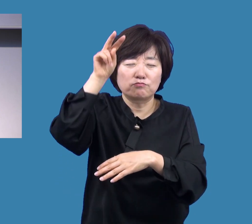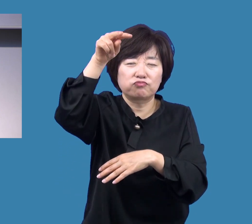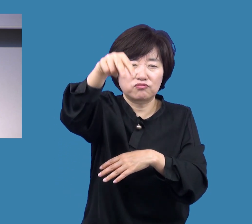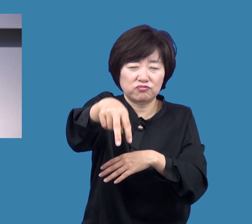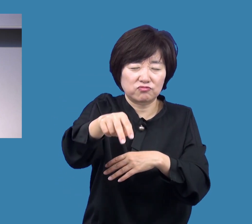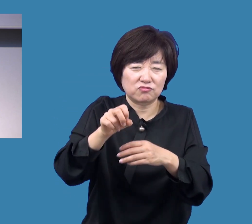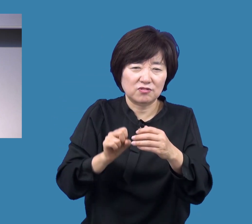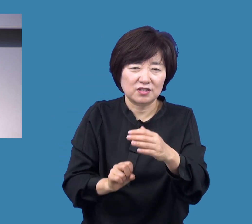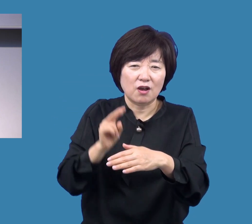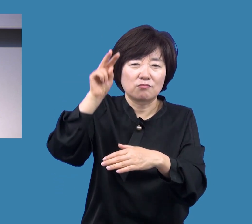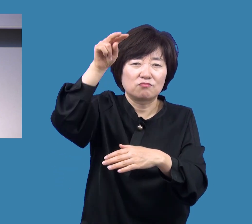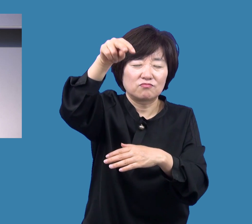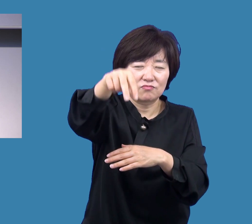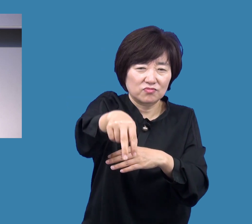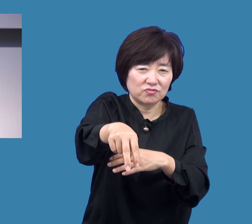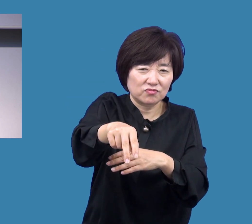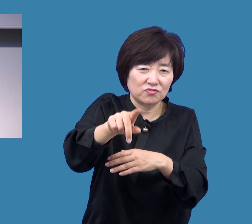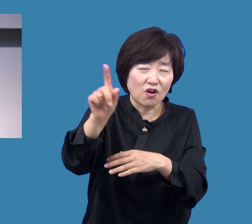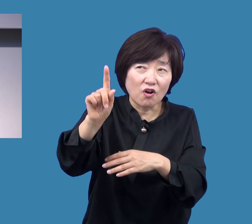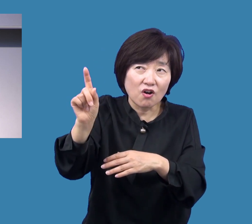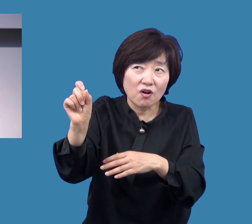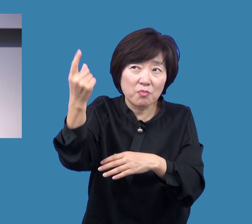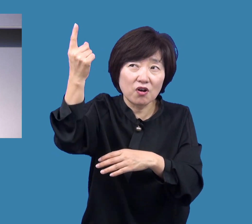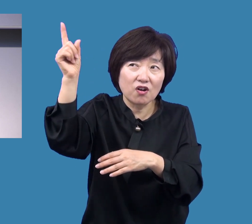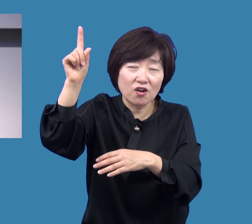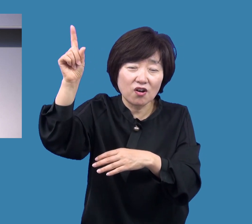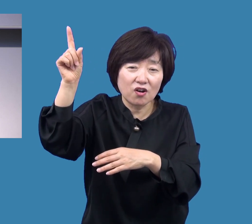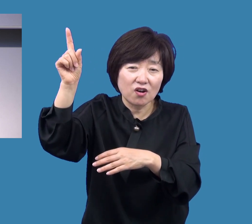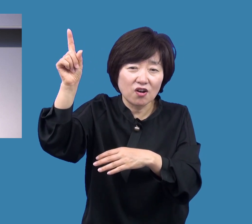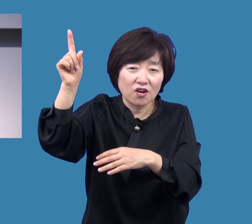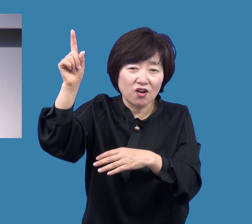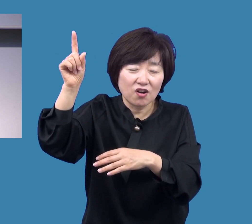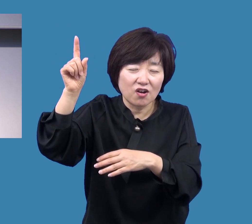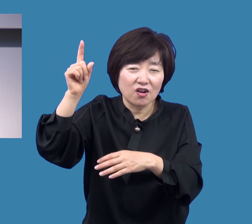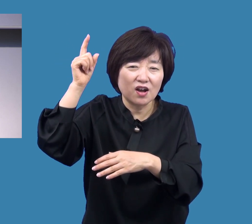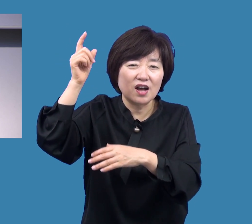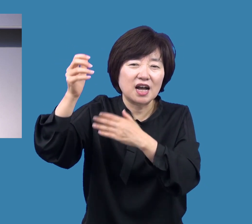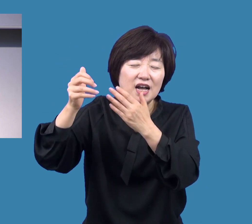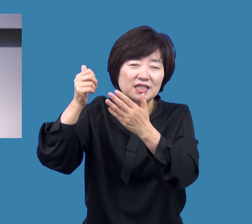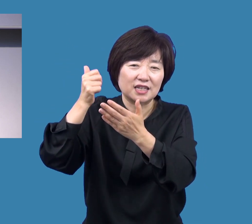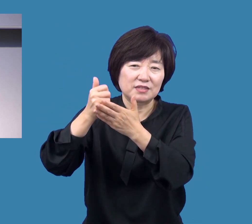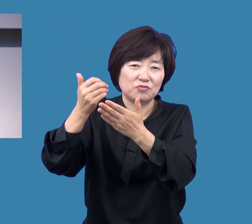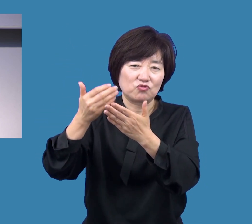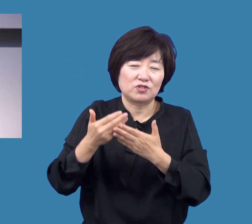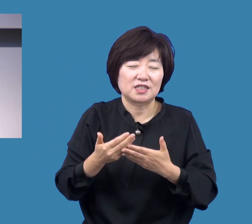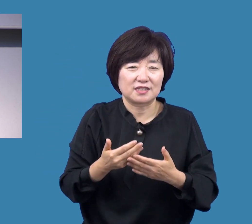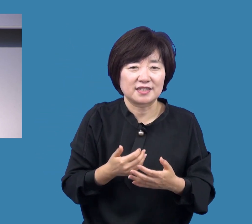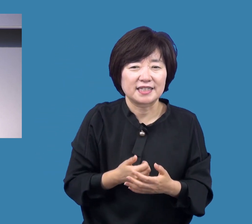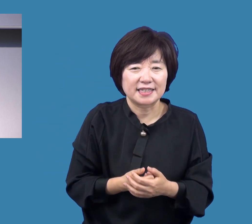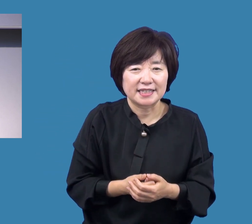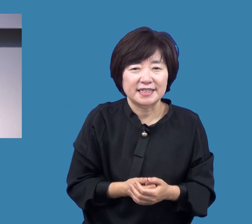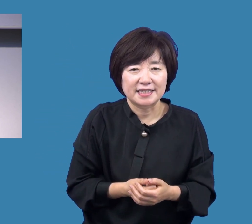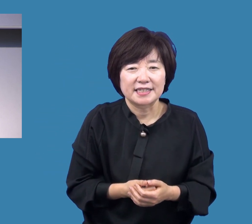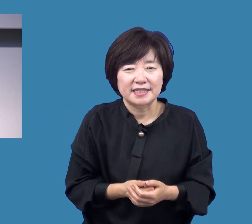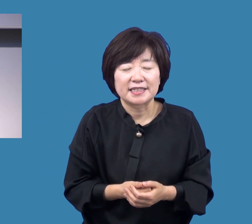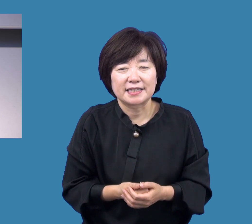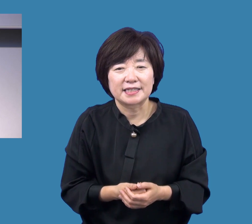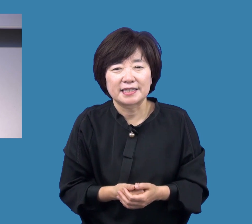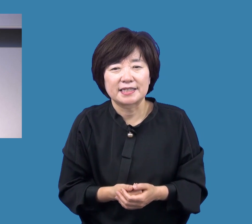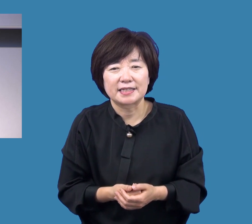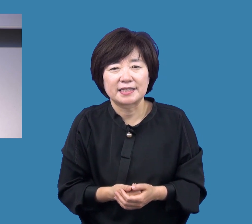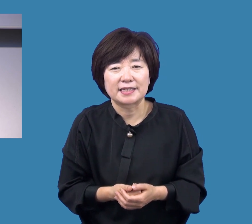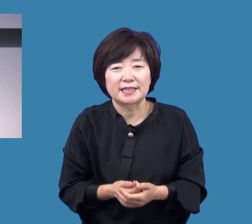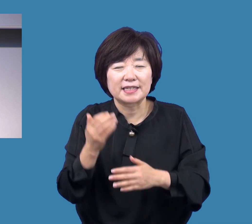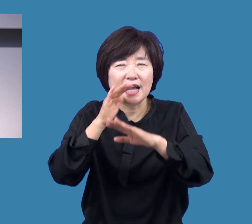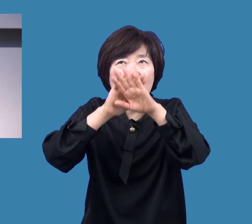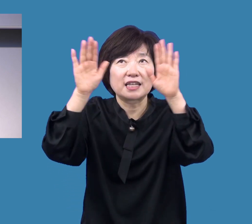그 점프가 어디서 오는 건가 보면 근거가 별로 없어. 어느 순간에 점프가 일어나는데 근거가 별로 없어.